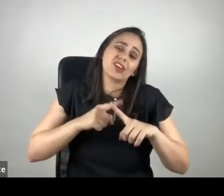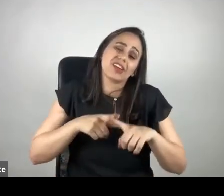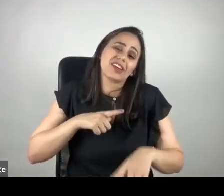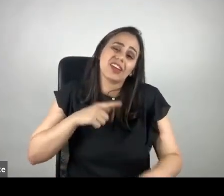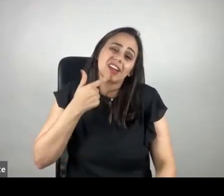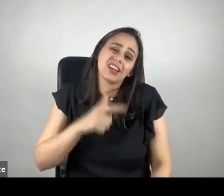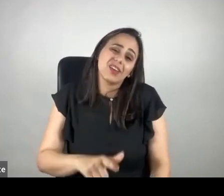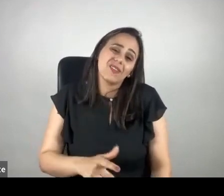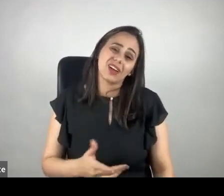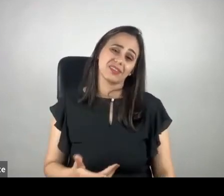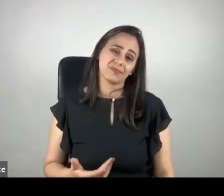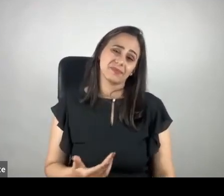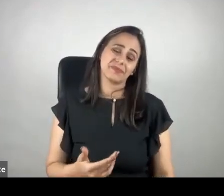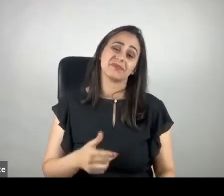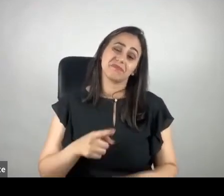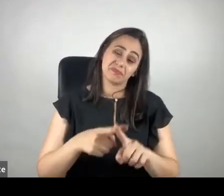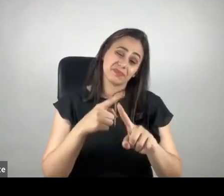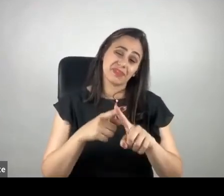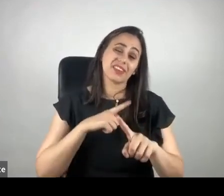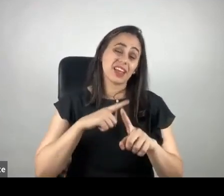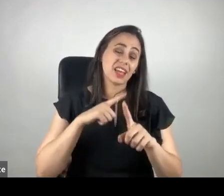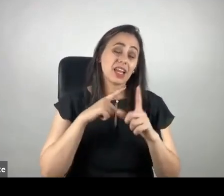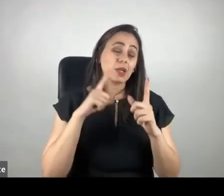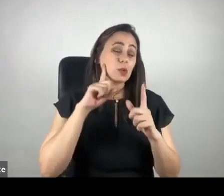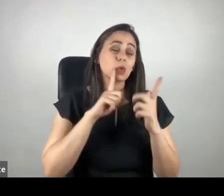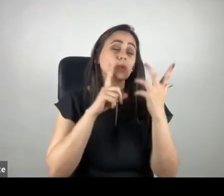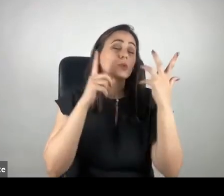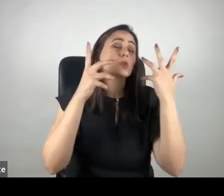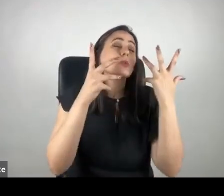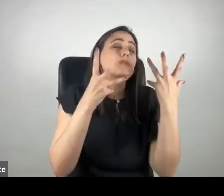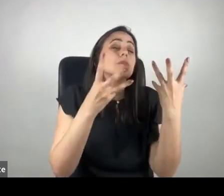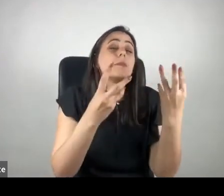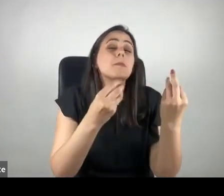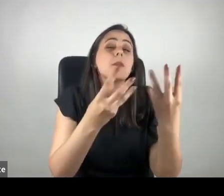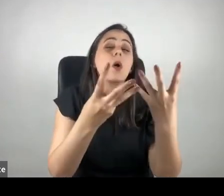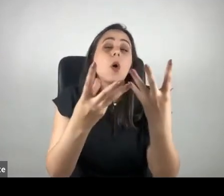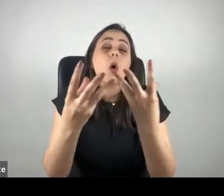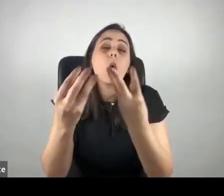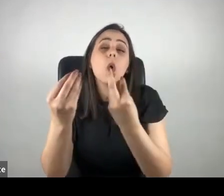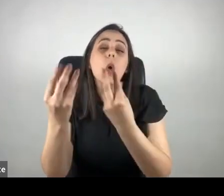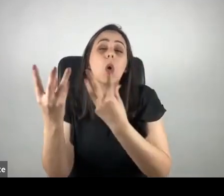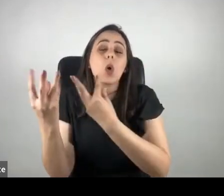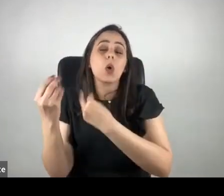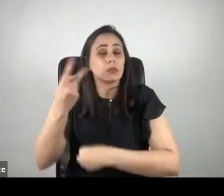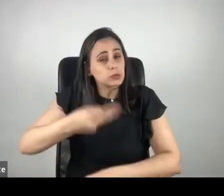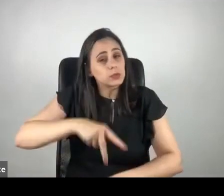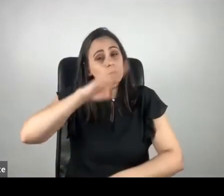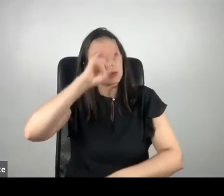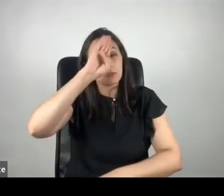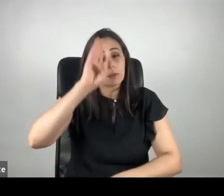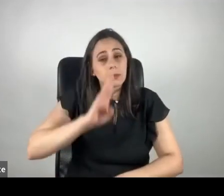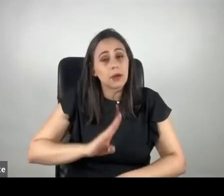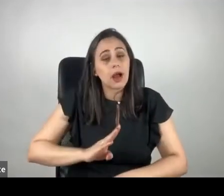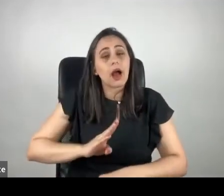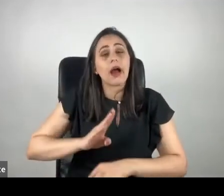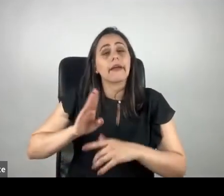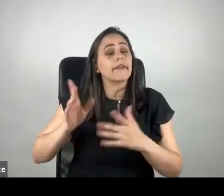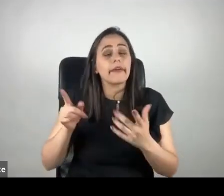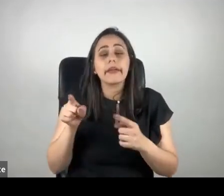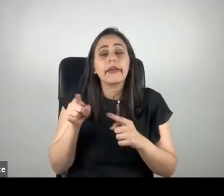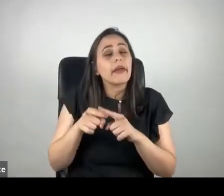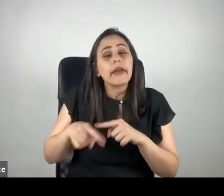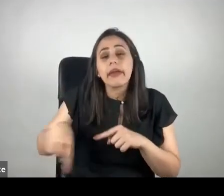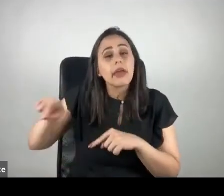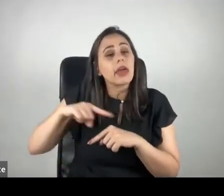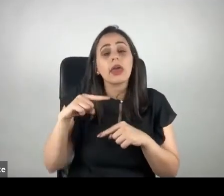Porque quantos surdos no Brasil, na periferia, tal, não teve